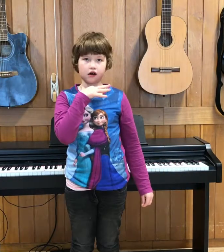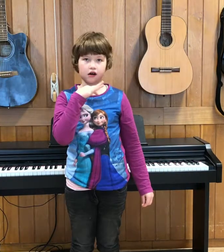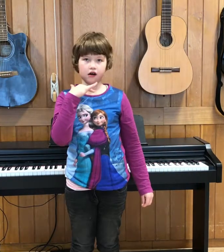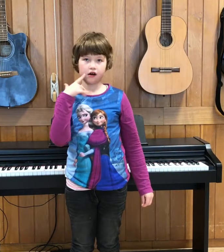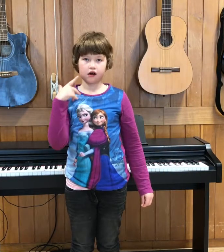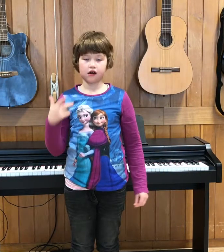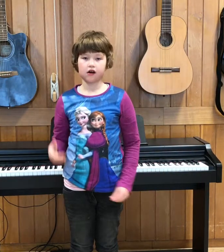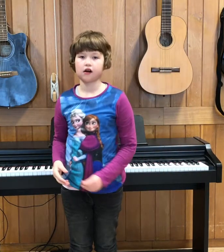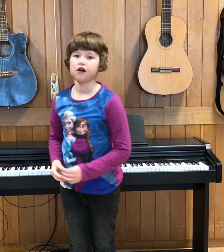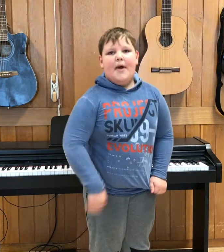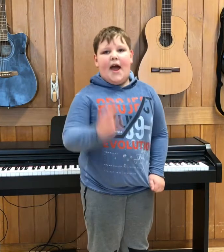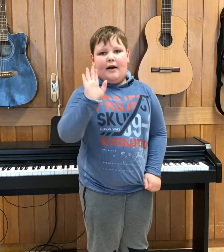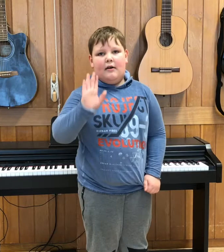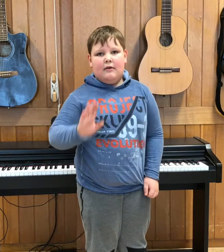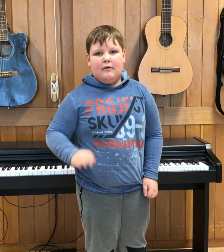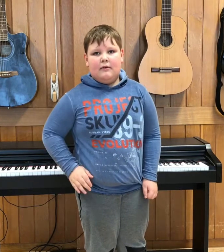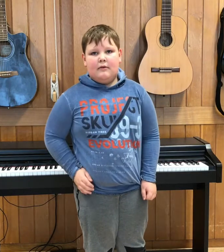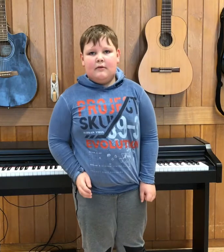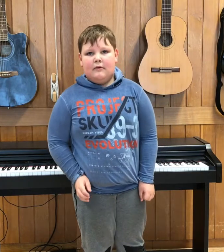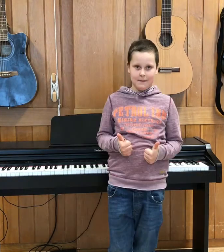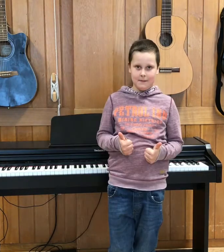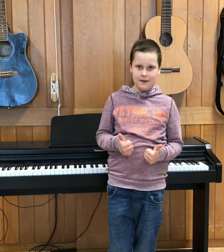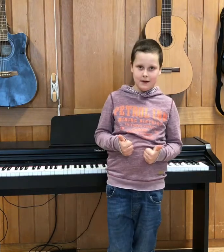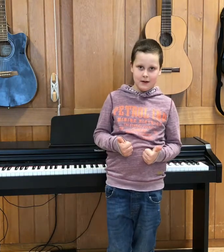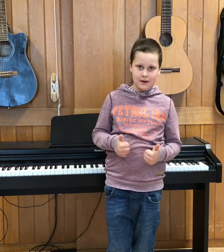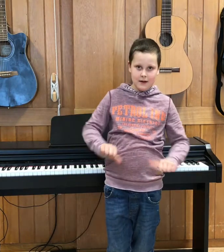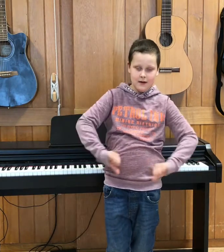Da ist noch so viel mehr